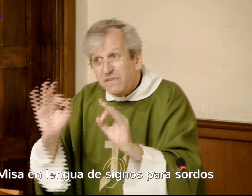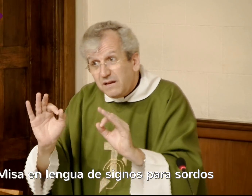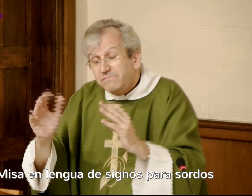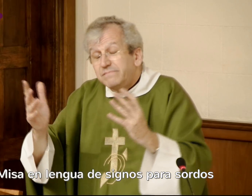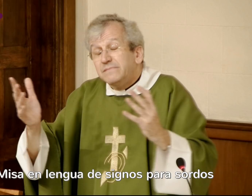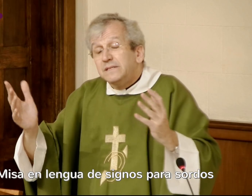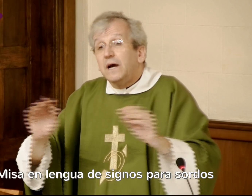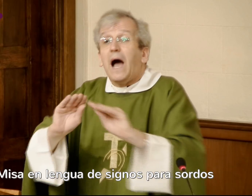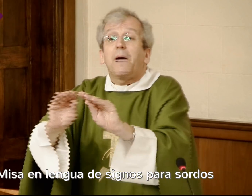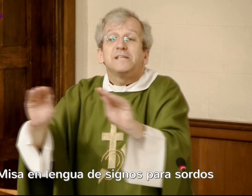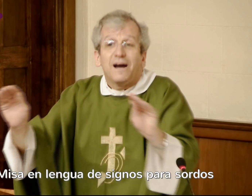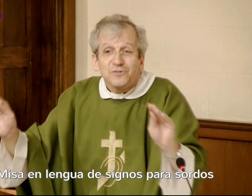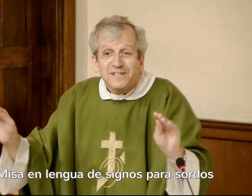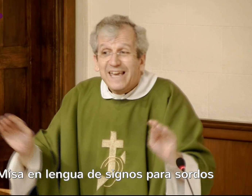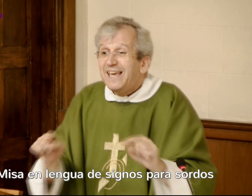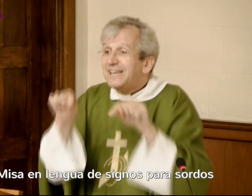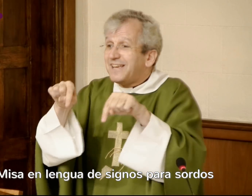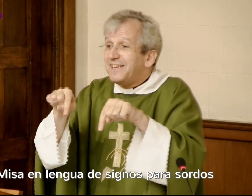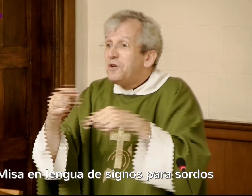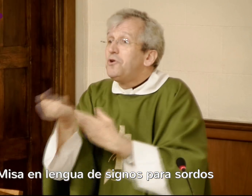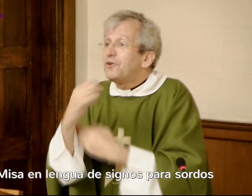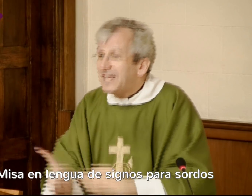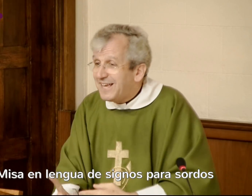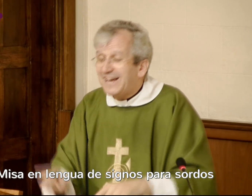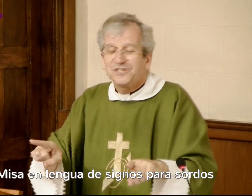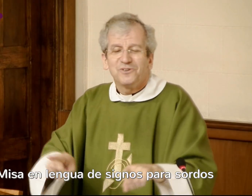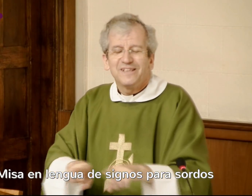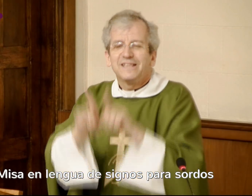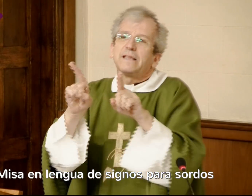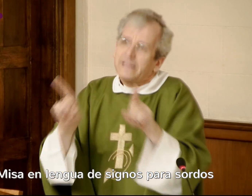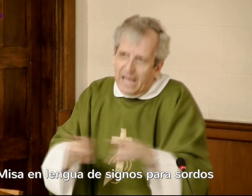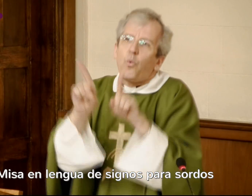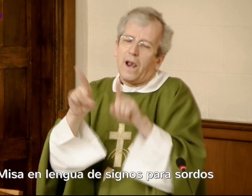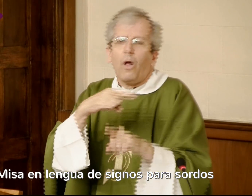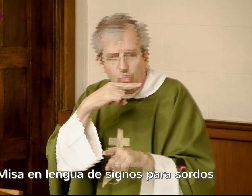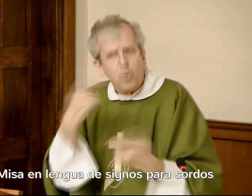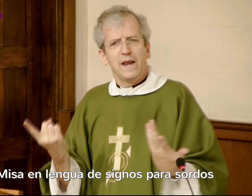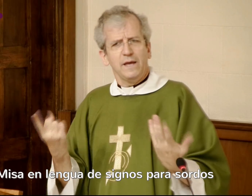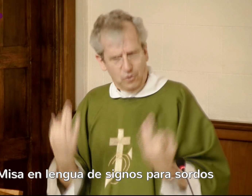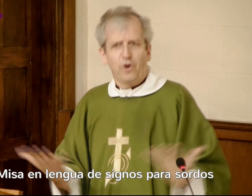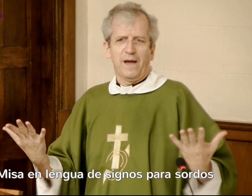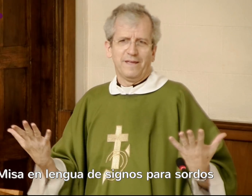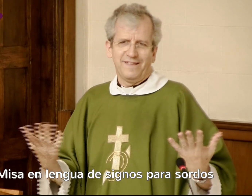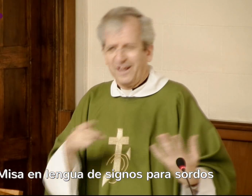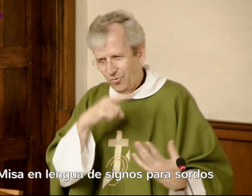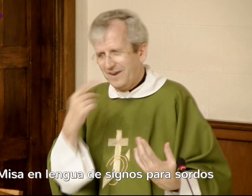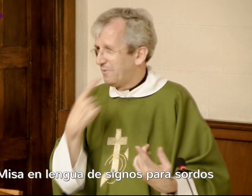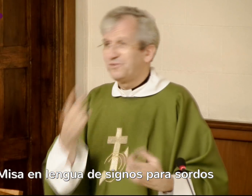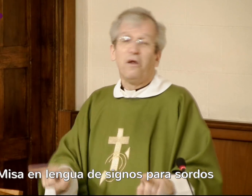decir, avisamos, es ahí. No nos hacen caso. Da igual, duele, lógicamente, duele, no podemos decir,